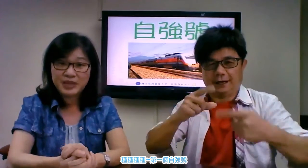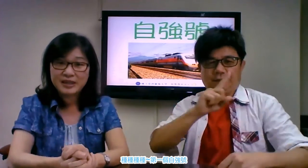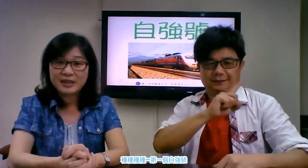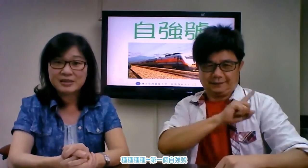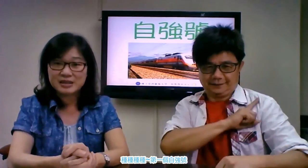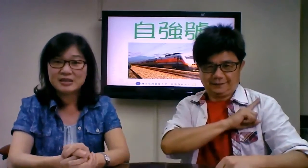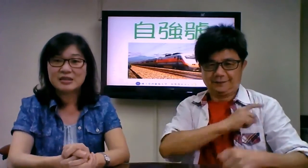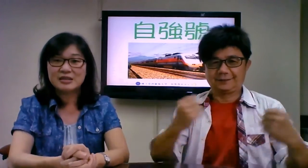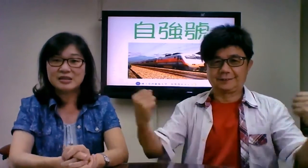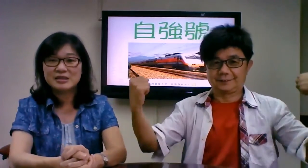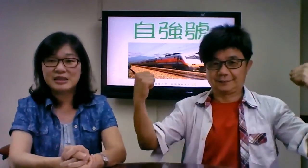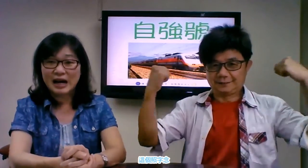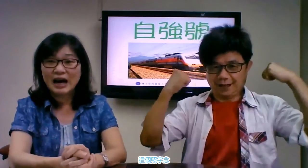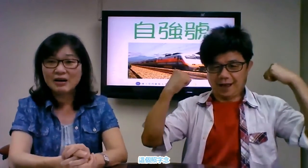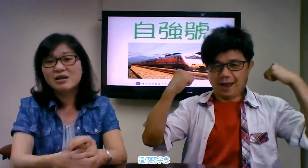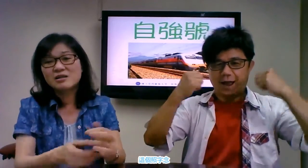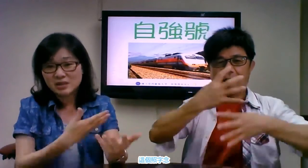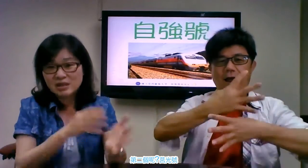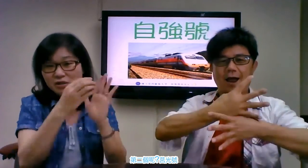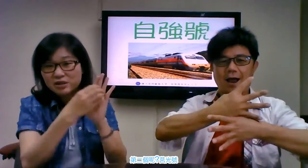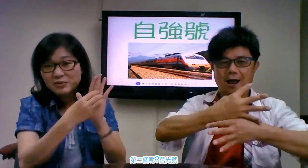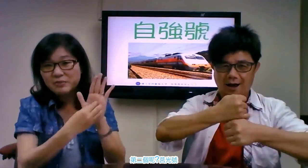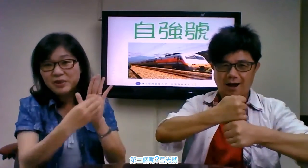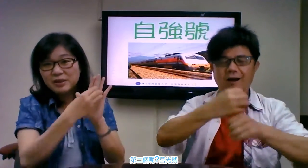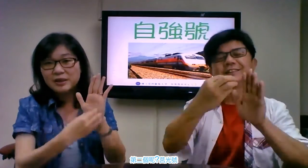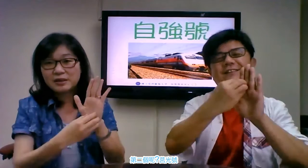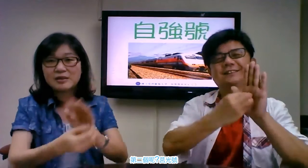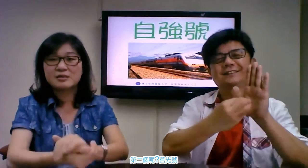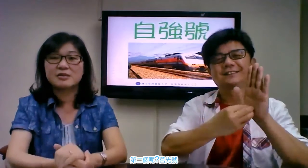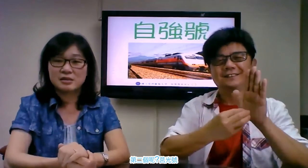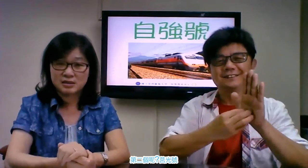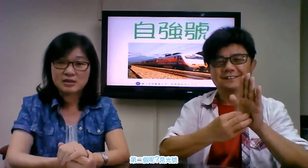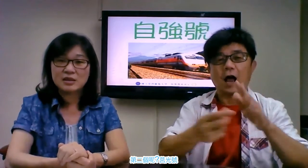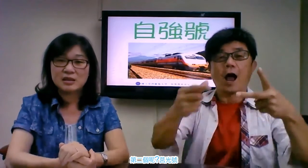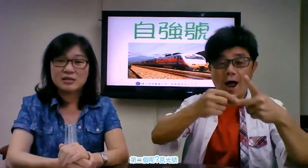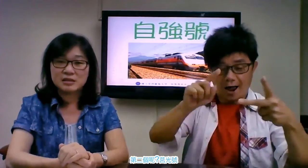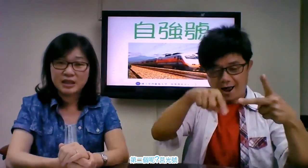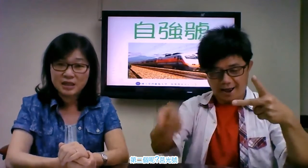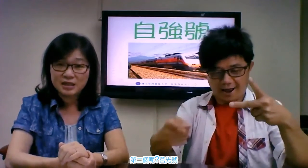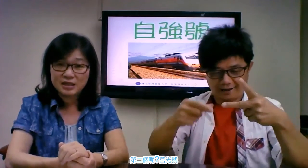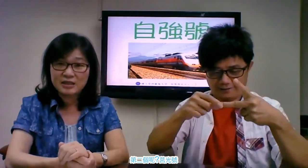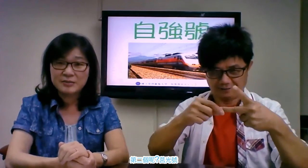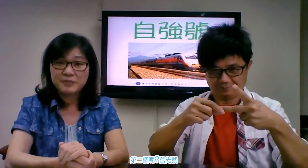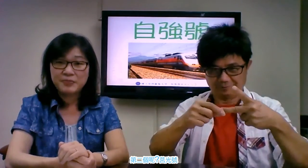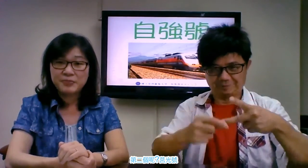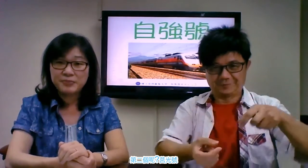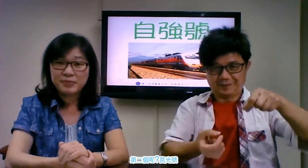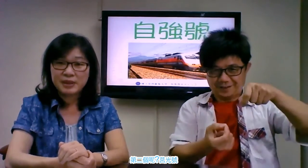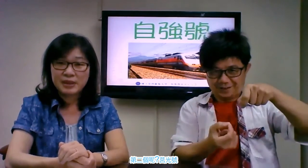个字强号，这个造字念字，第二个呢？